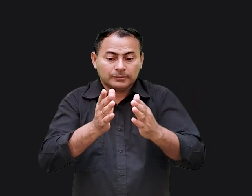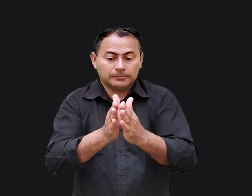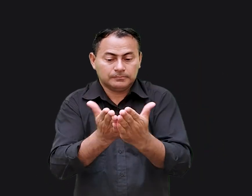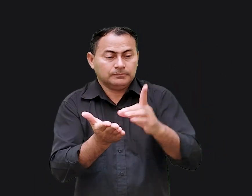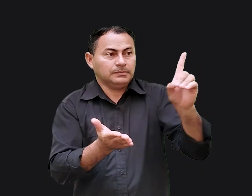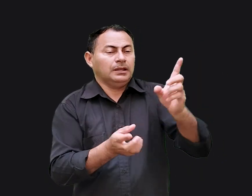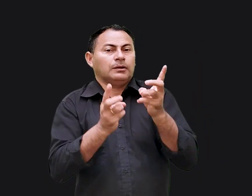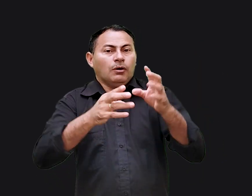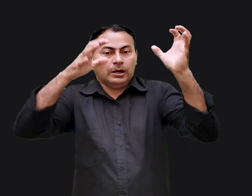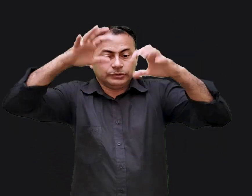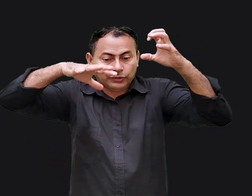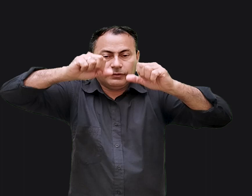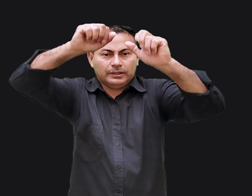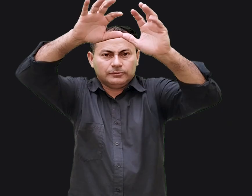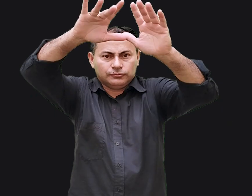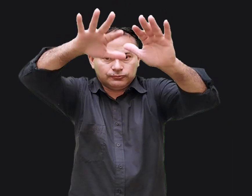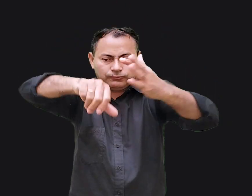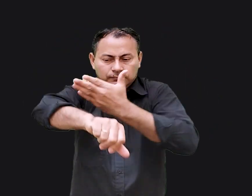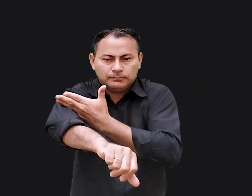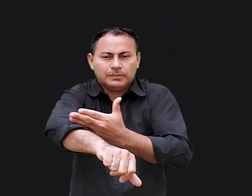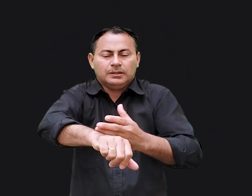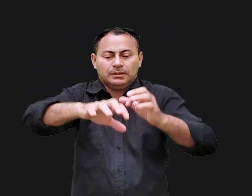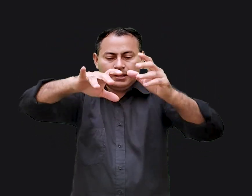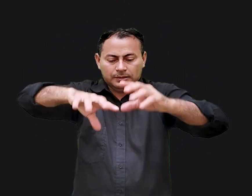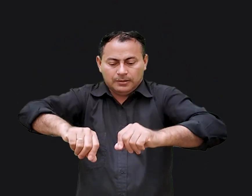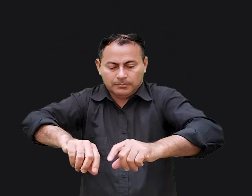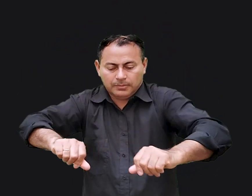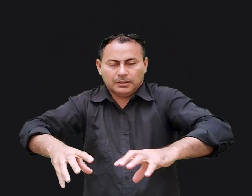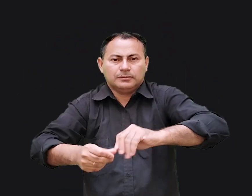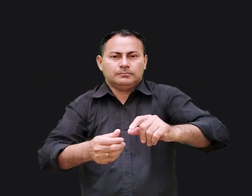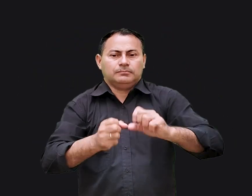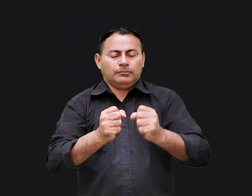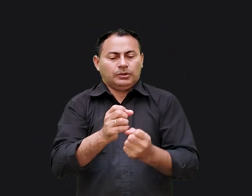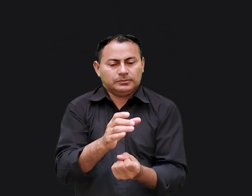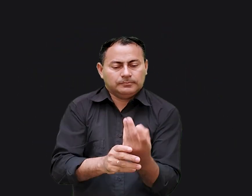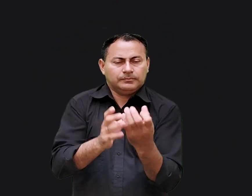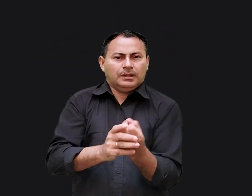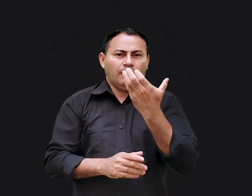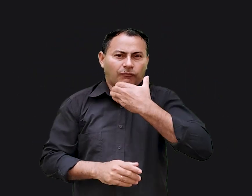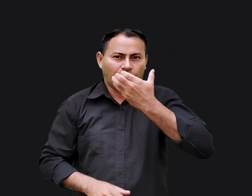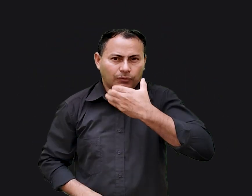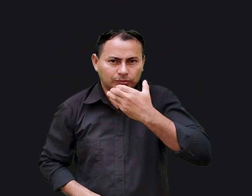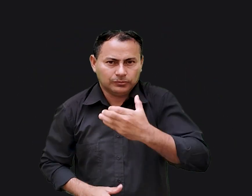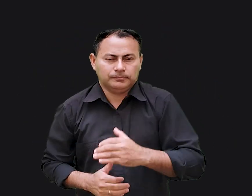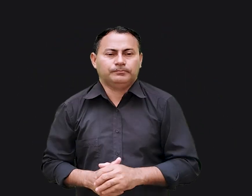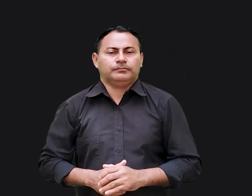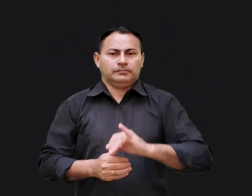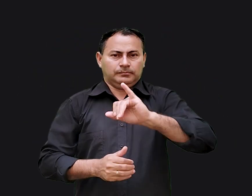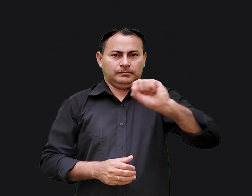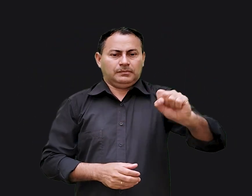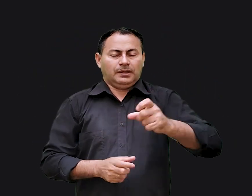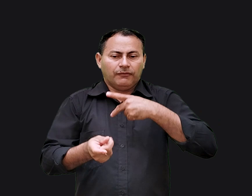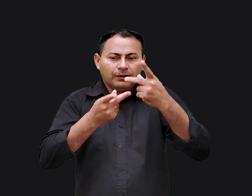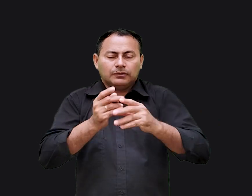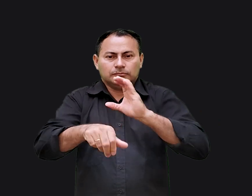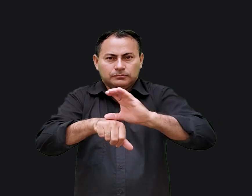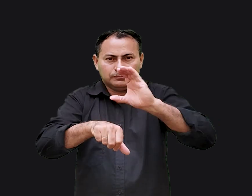Deus é como a chuva e a neve, que descem e molham a terra para que ela produza frutos. Isaías está dando um curso